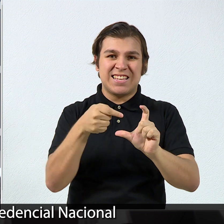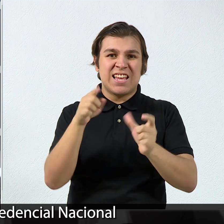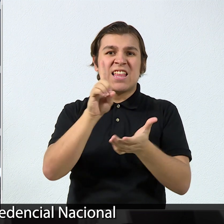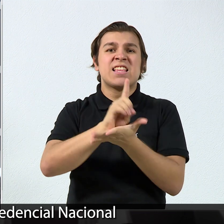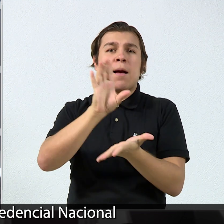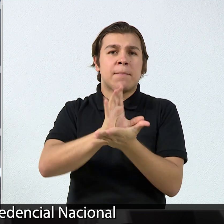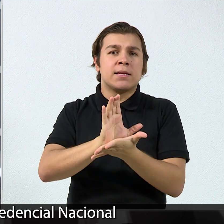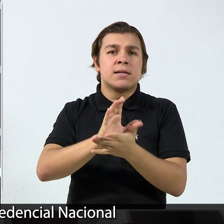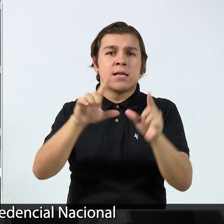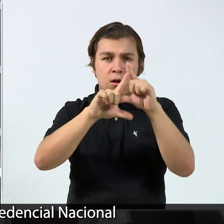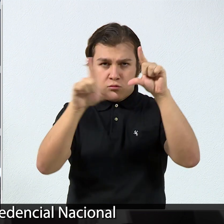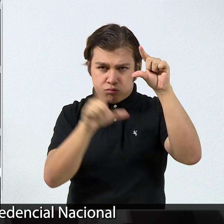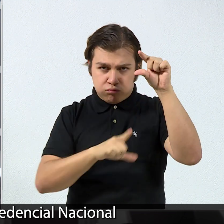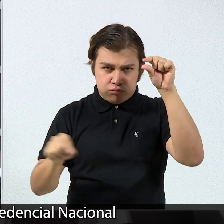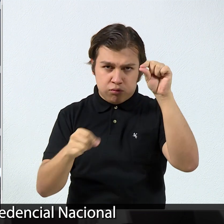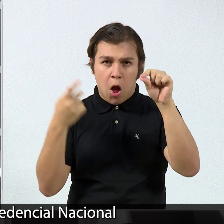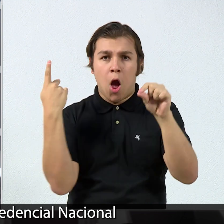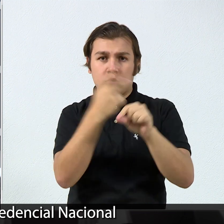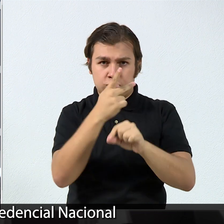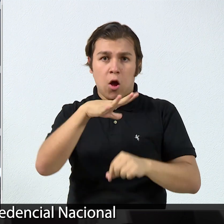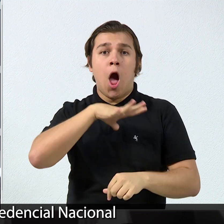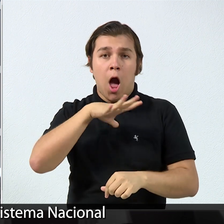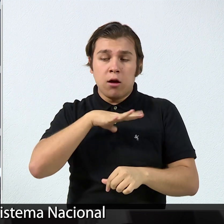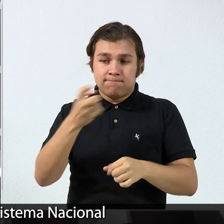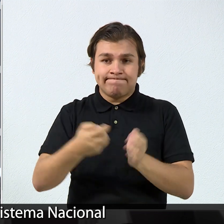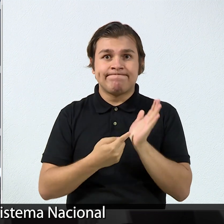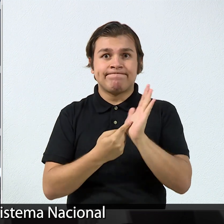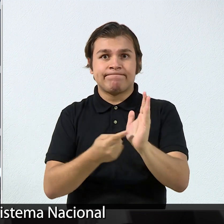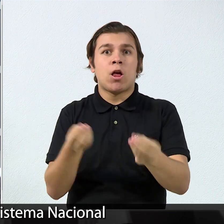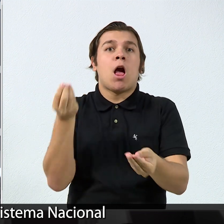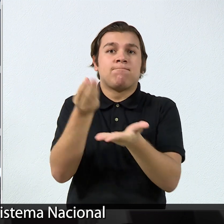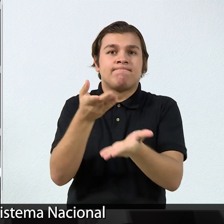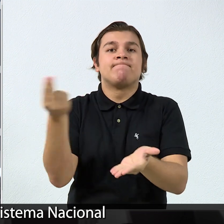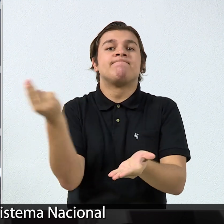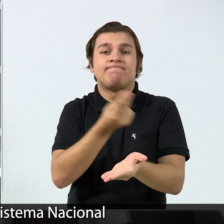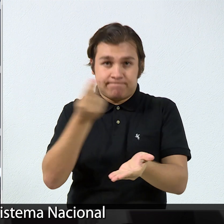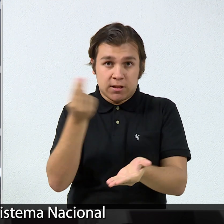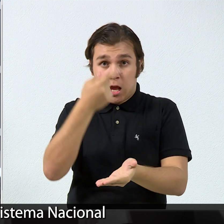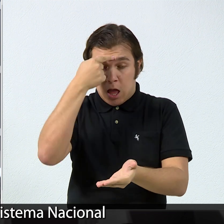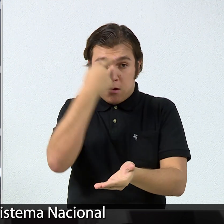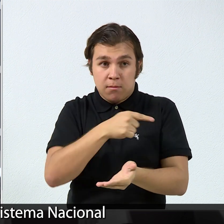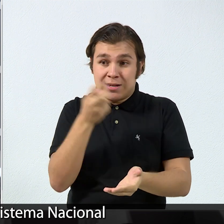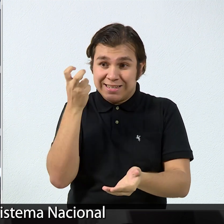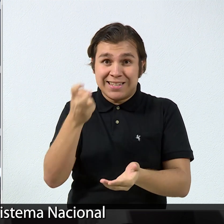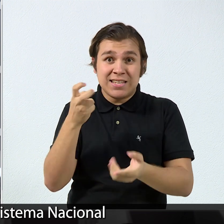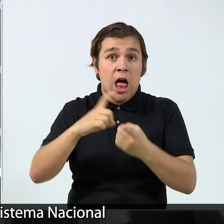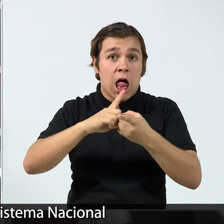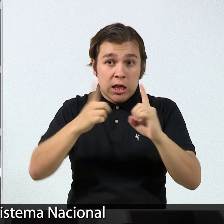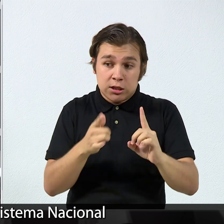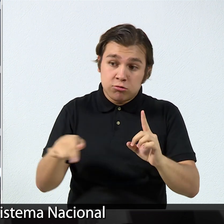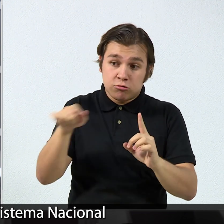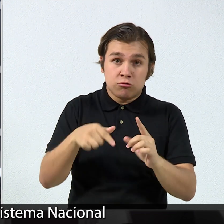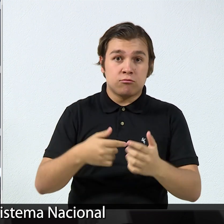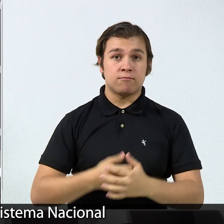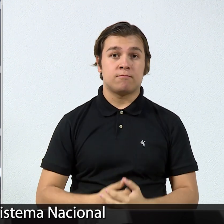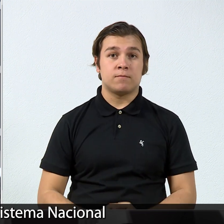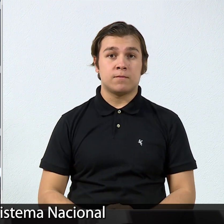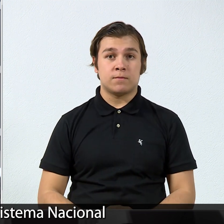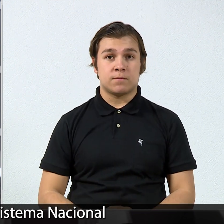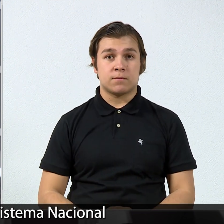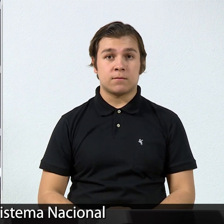Credencial Nacional para Personas con Discapacidad vigente, emitida por el Sistema Nacional para el Desarrollo Integral de la Familia.